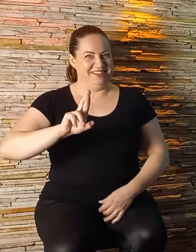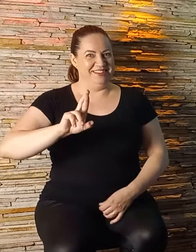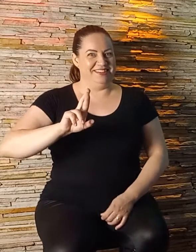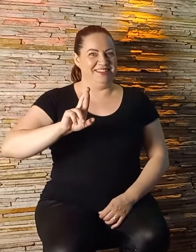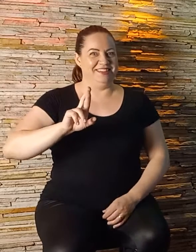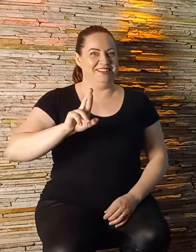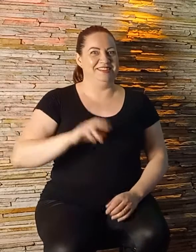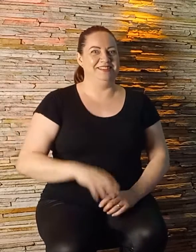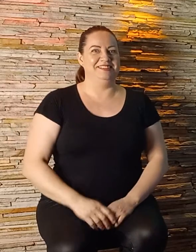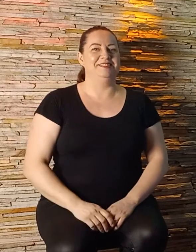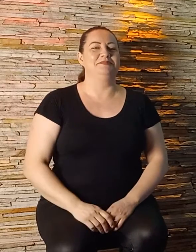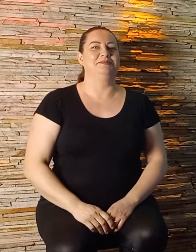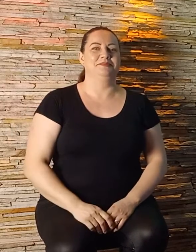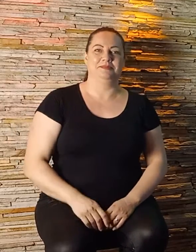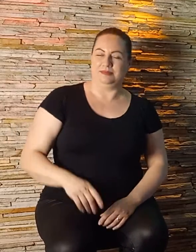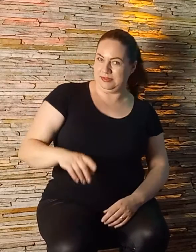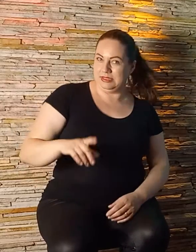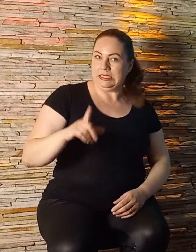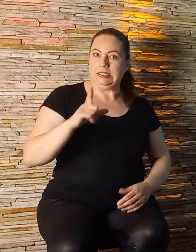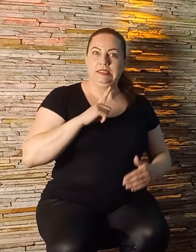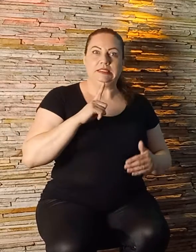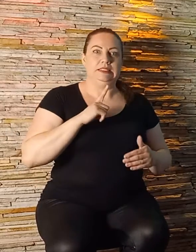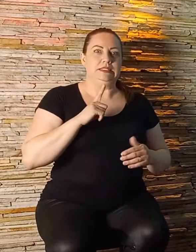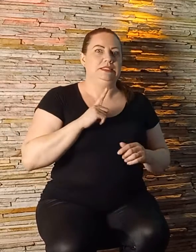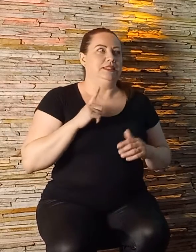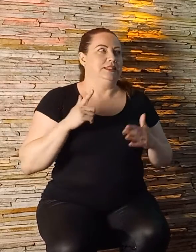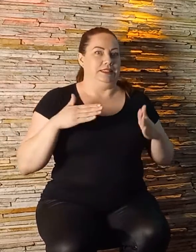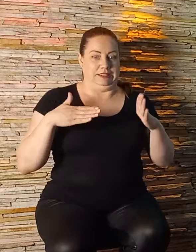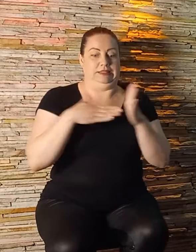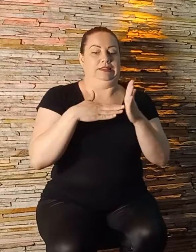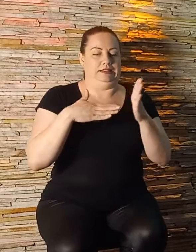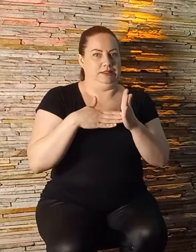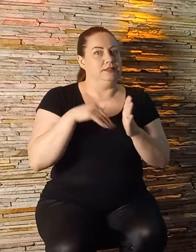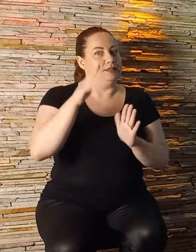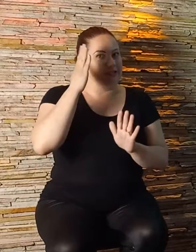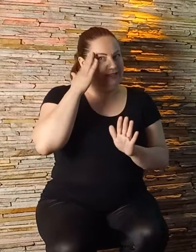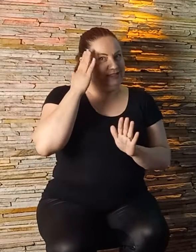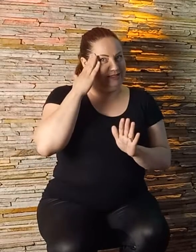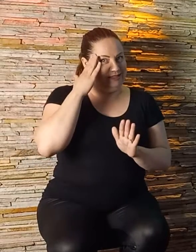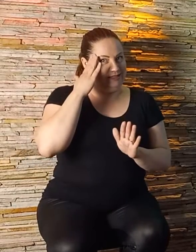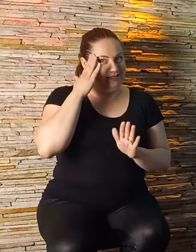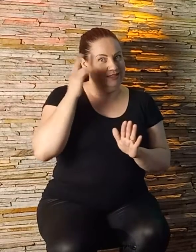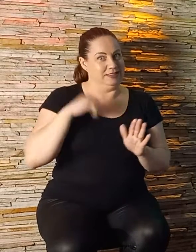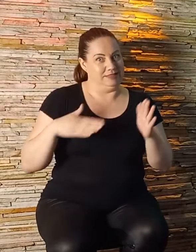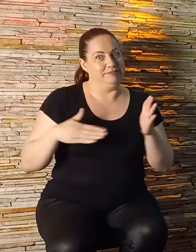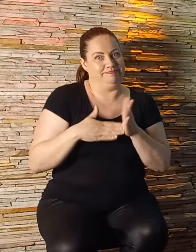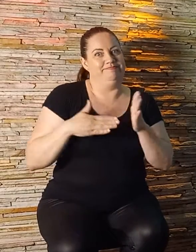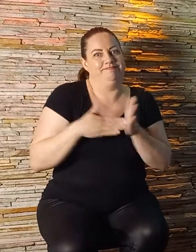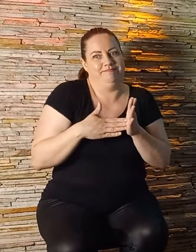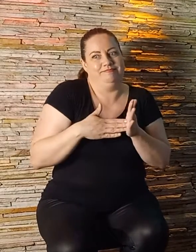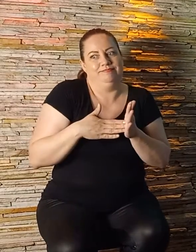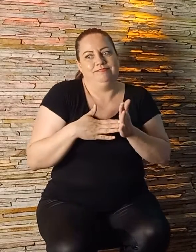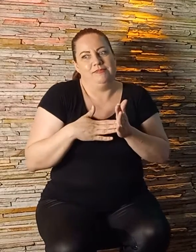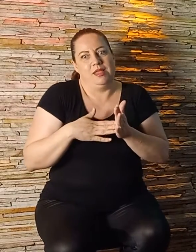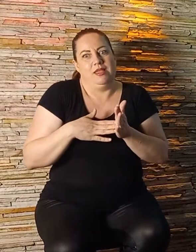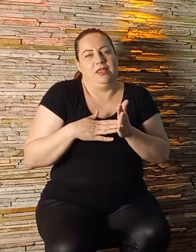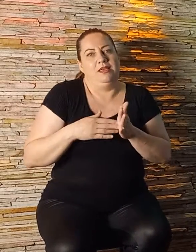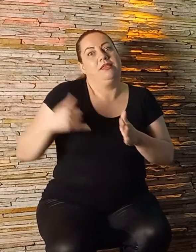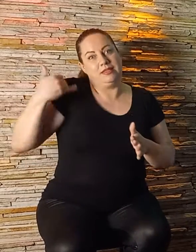é gente está com restrição de né você sabe que é Barbie a deve ter um jeito